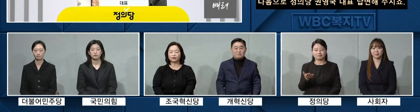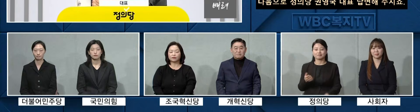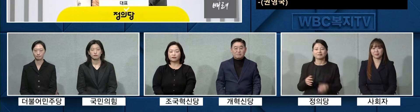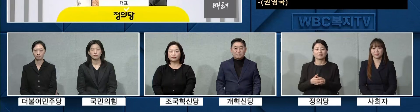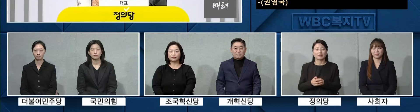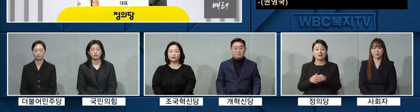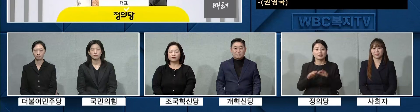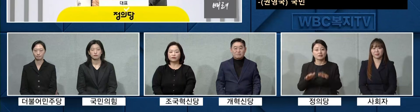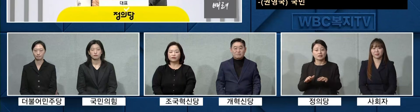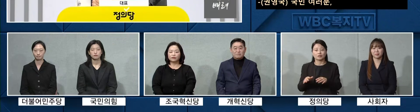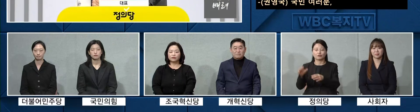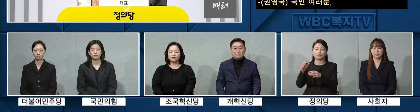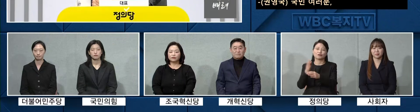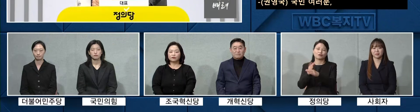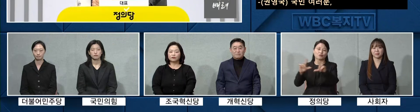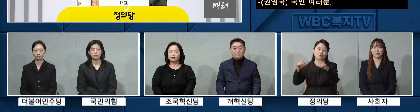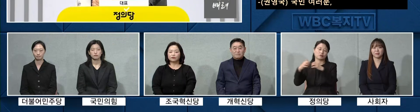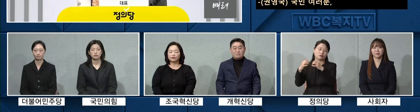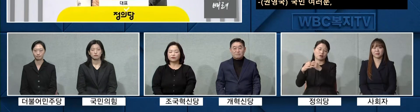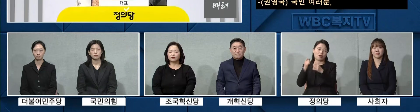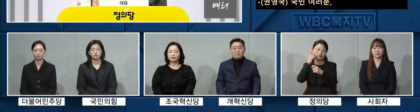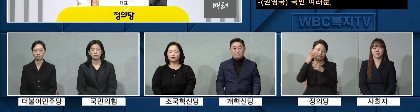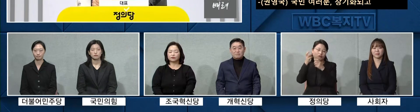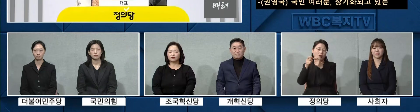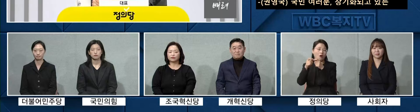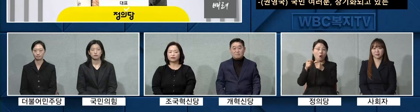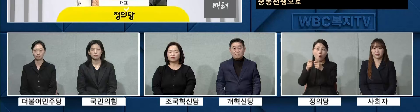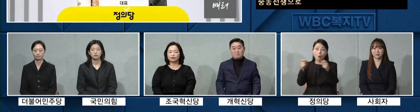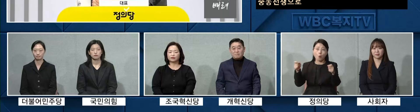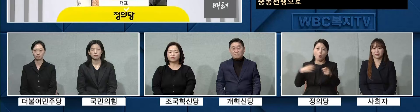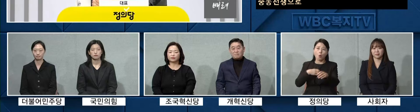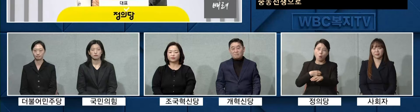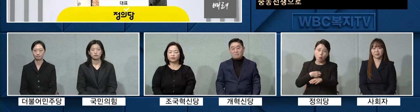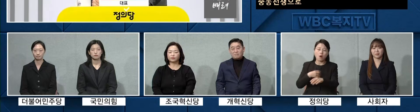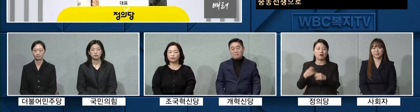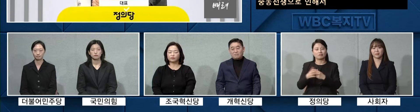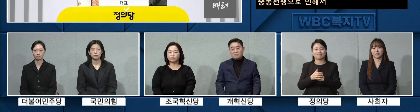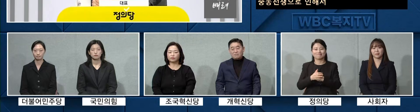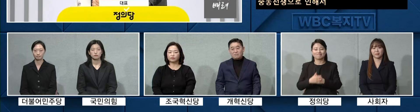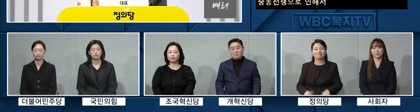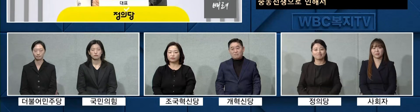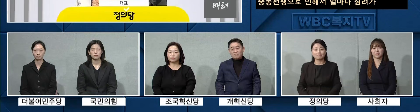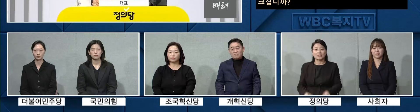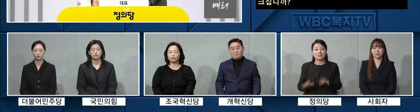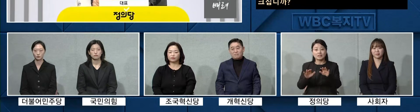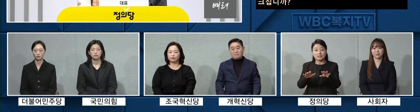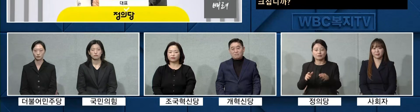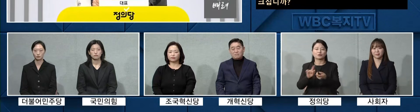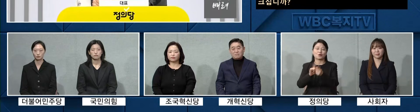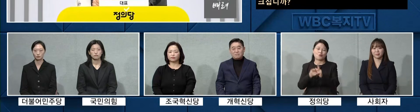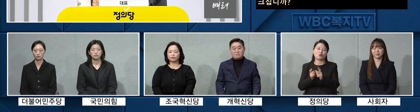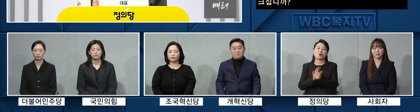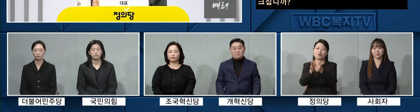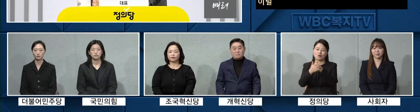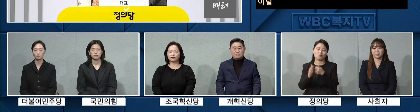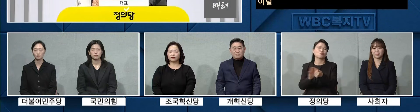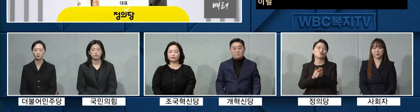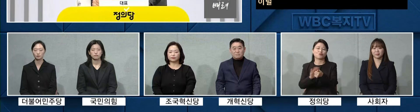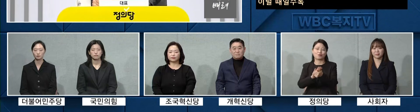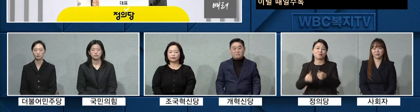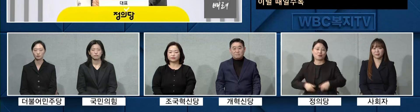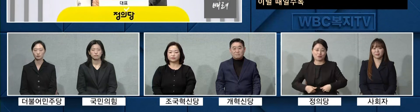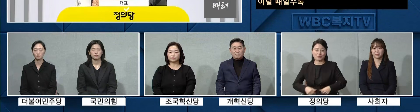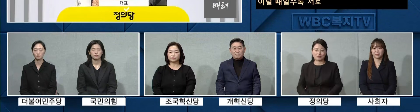장기화되고 있는 중동 전쟁으로 인해서 얼마나 심려가 크십니까? 이럴 때일수록 서로 격려하고 위로하며